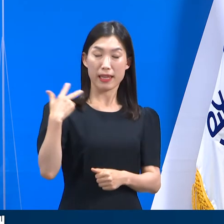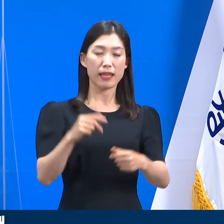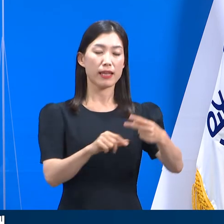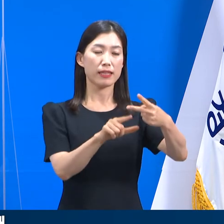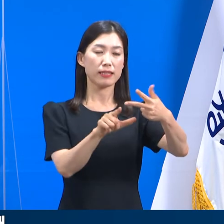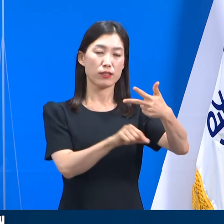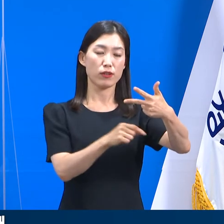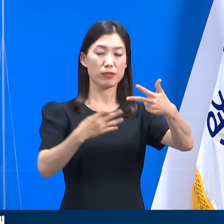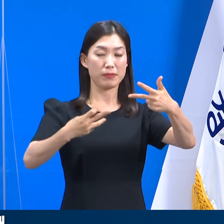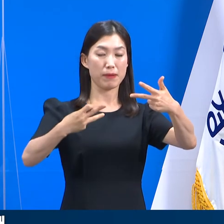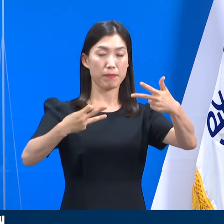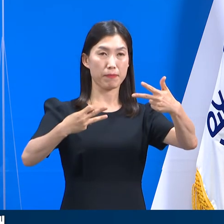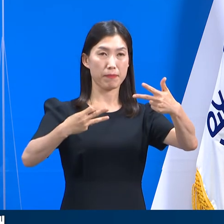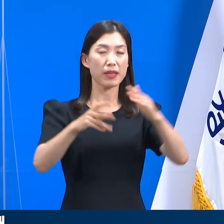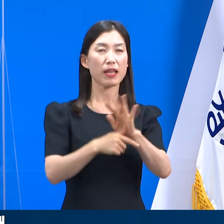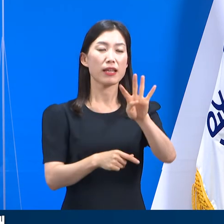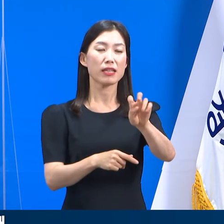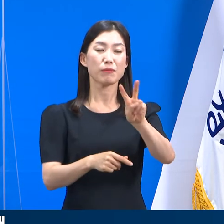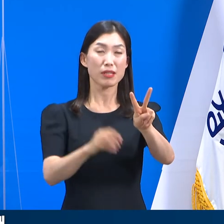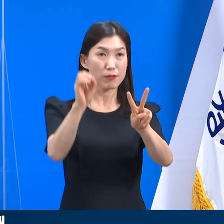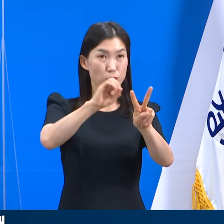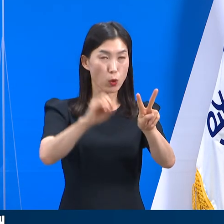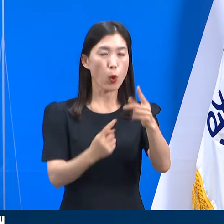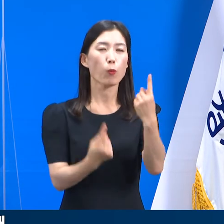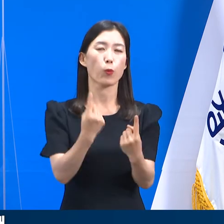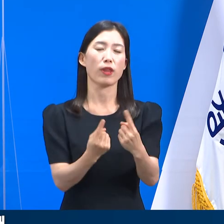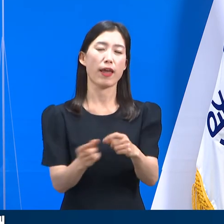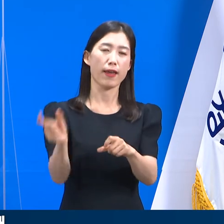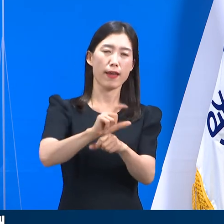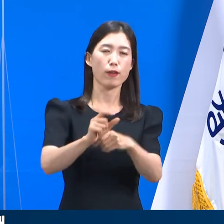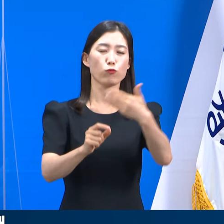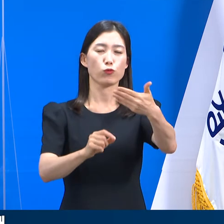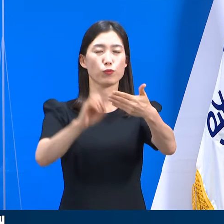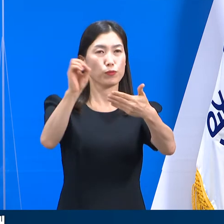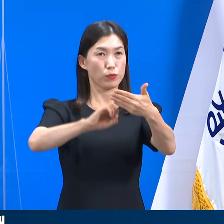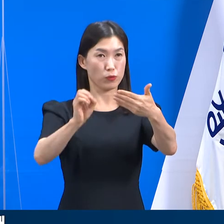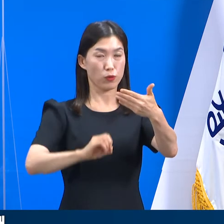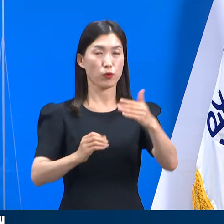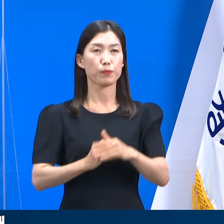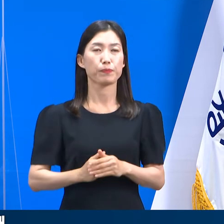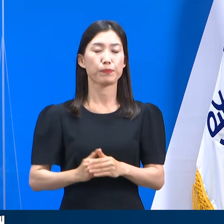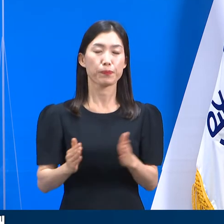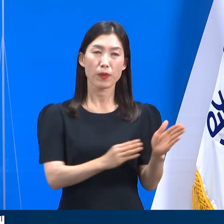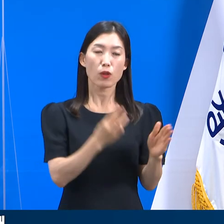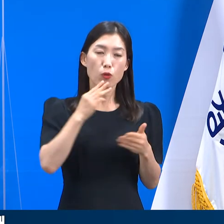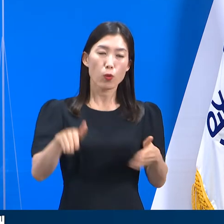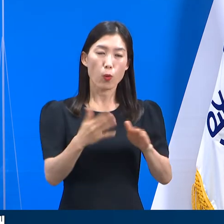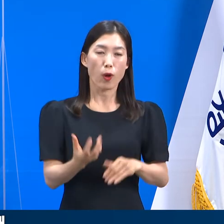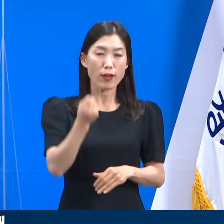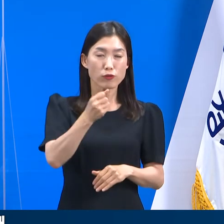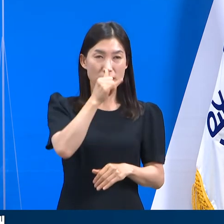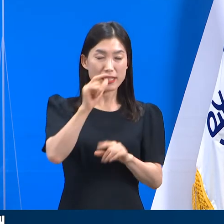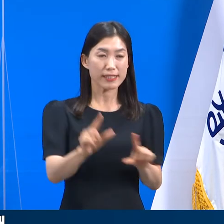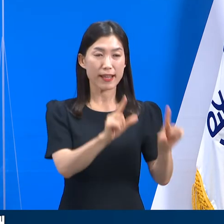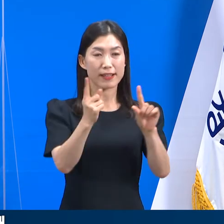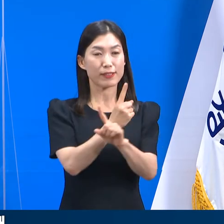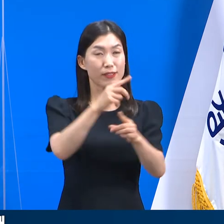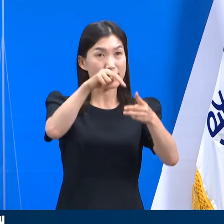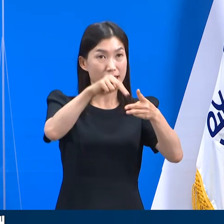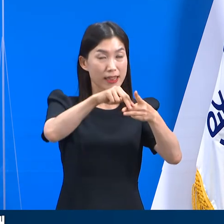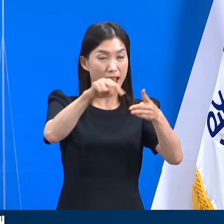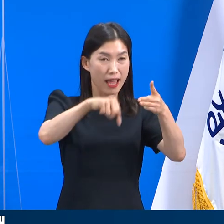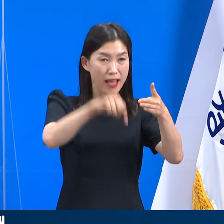13일 20시 기준 42% 가동률 대비 9% 증가했습니다. 도가 운영하는 총 10개의